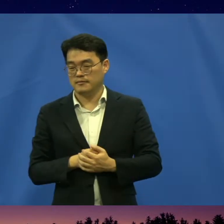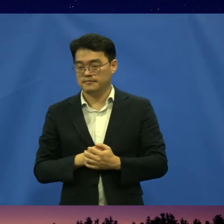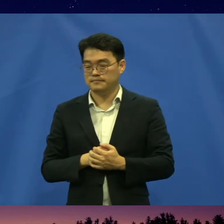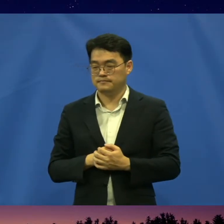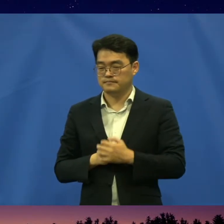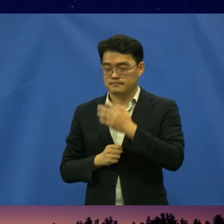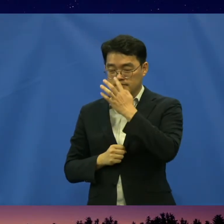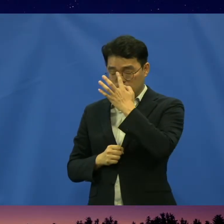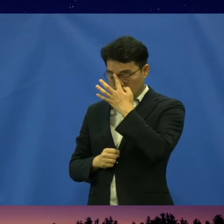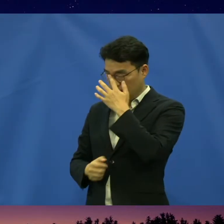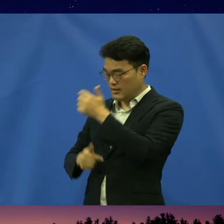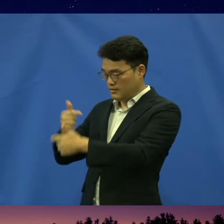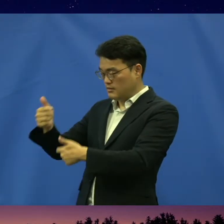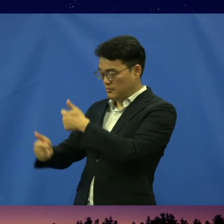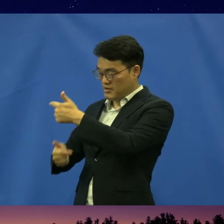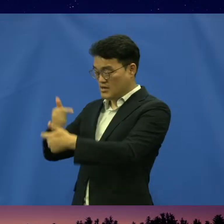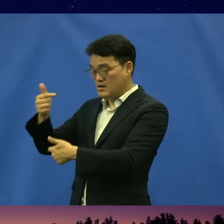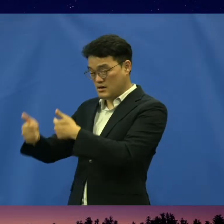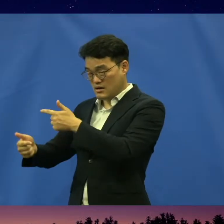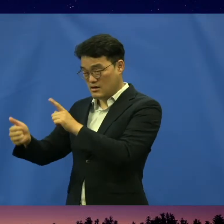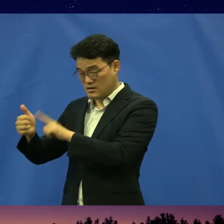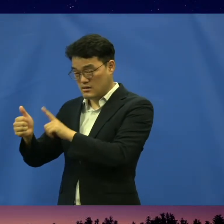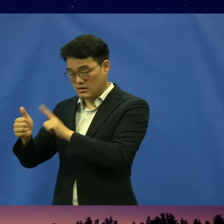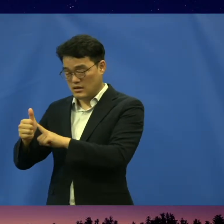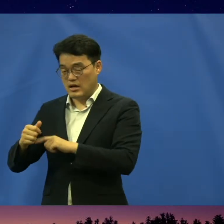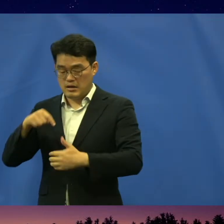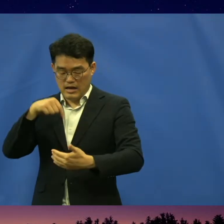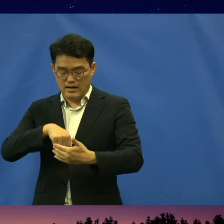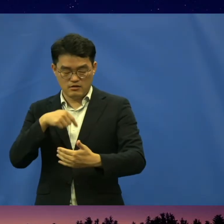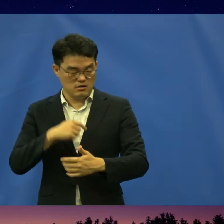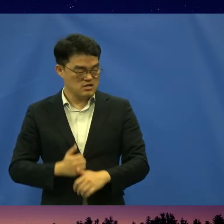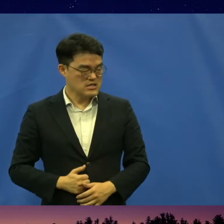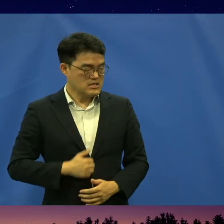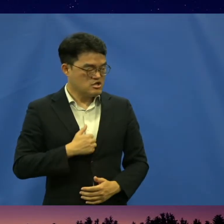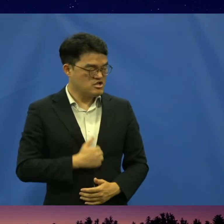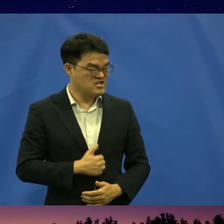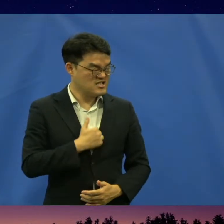상대와 이렇게 싸우고 싶은 그런 마음도 있을 거란 말이죠.